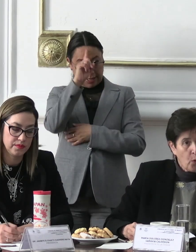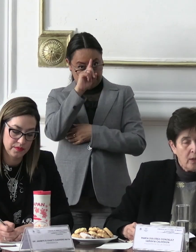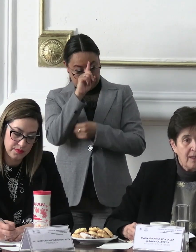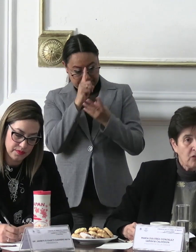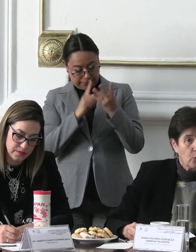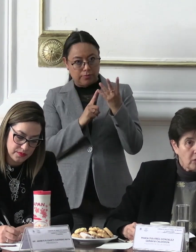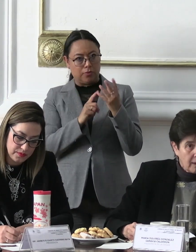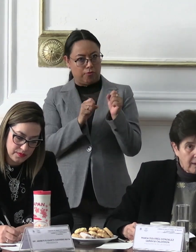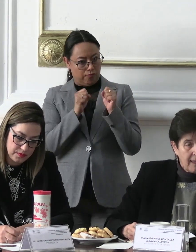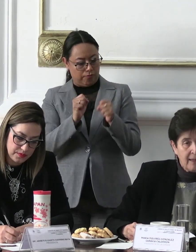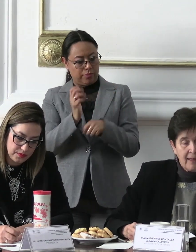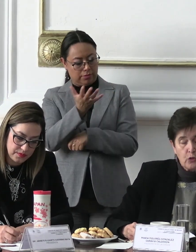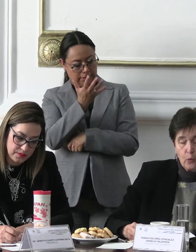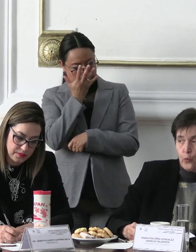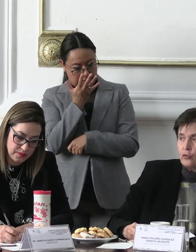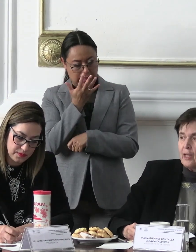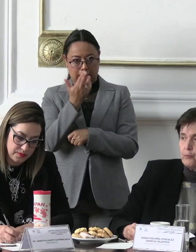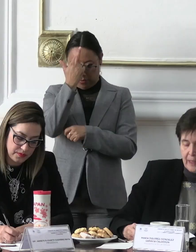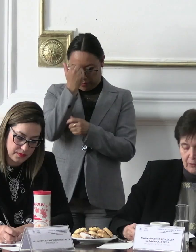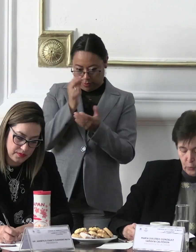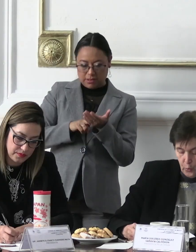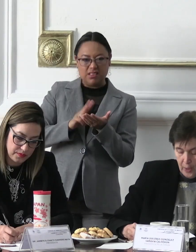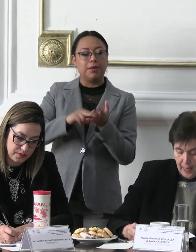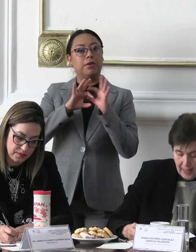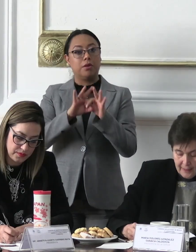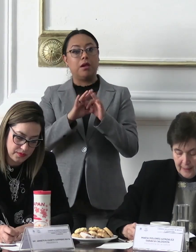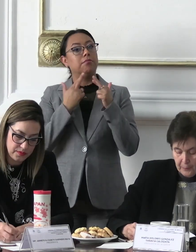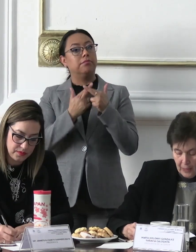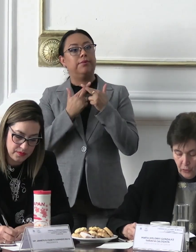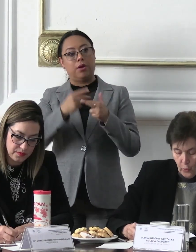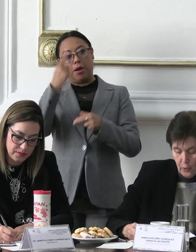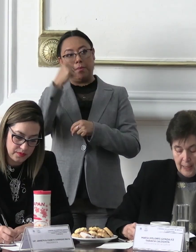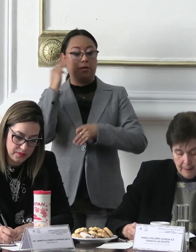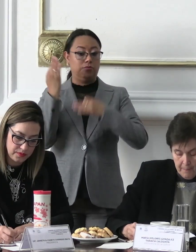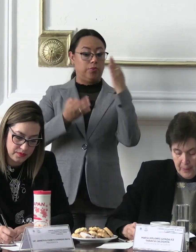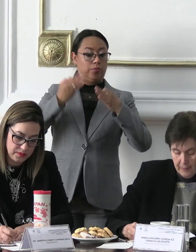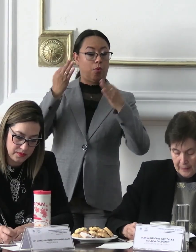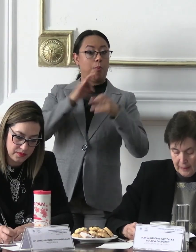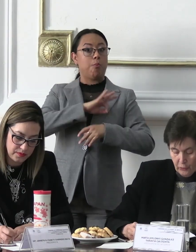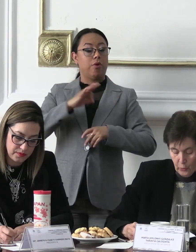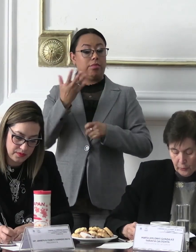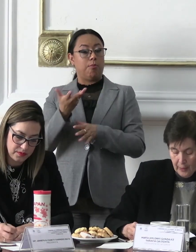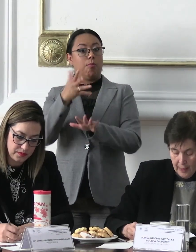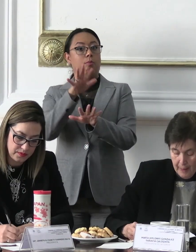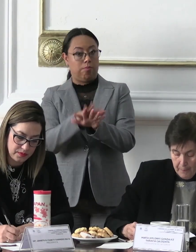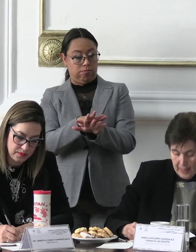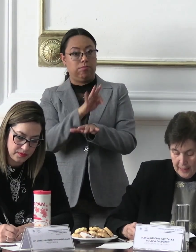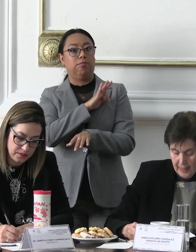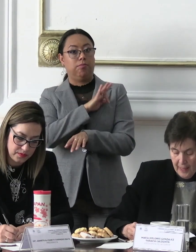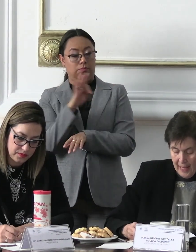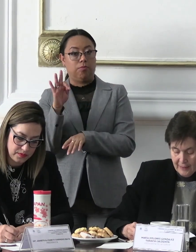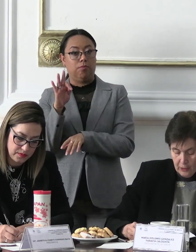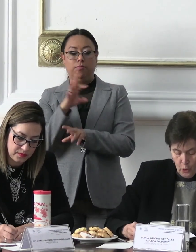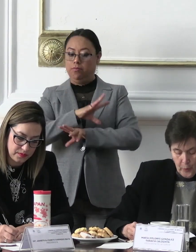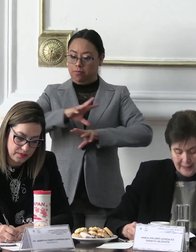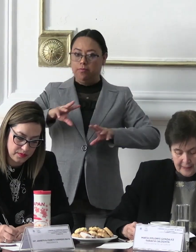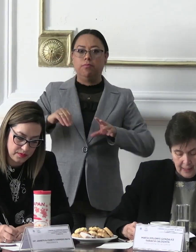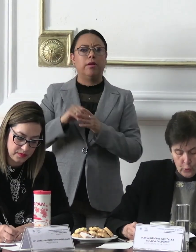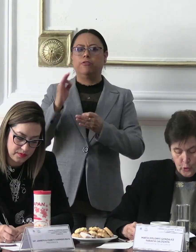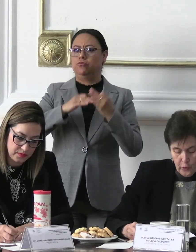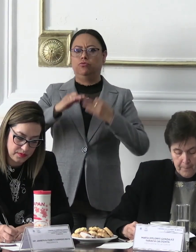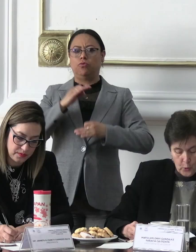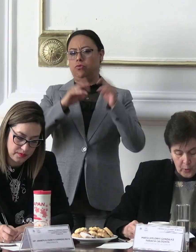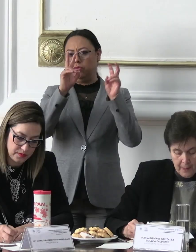sean sólidas, sustentadas, robustas para su aceptación e implementación plena, así como